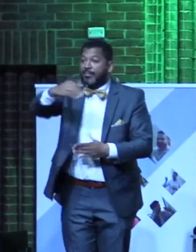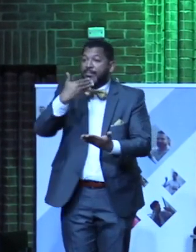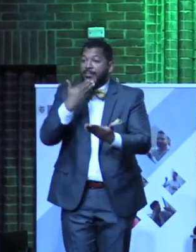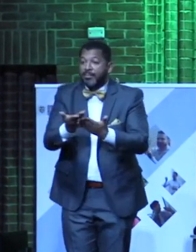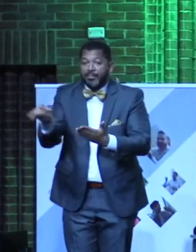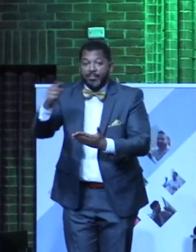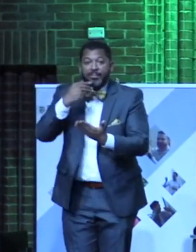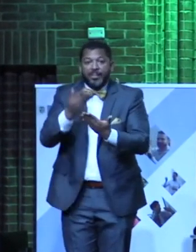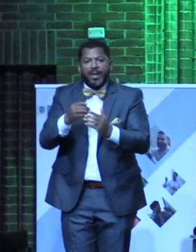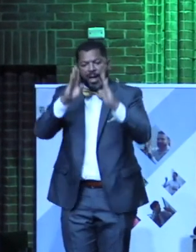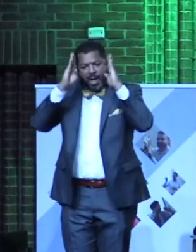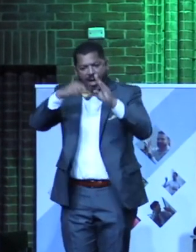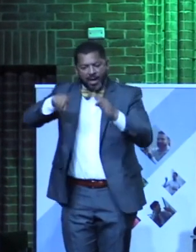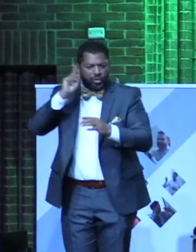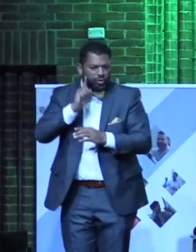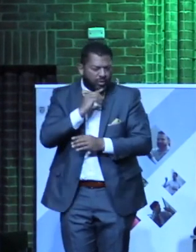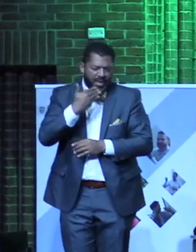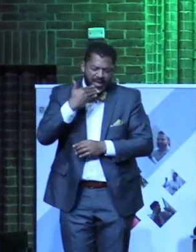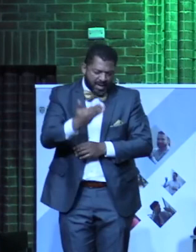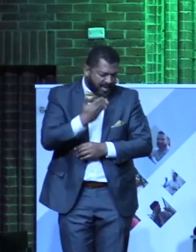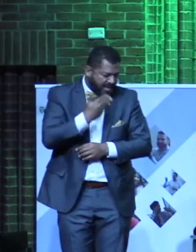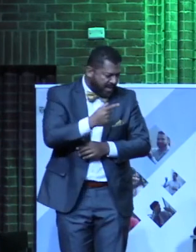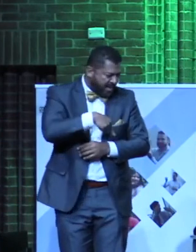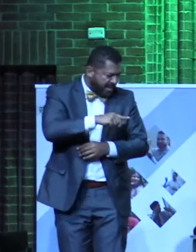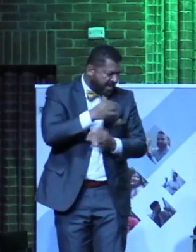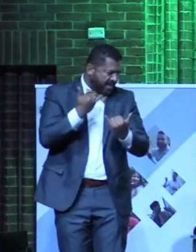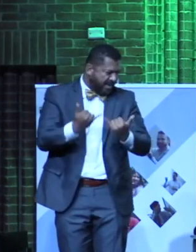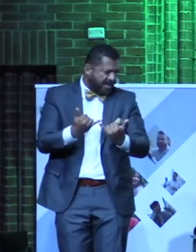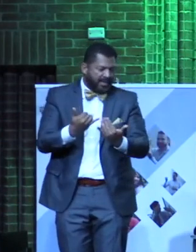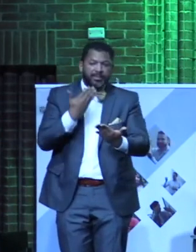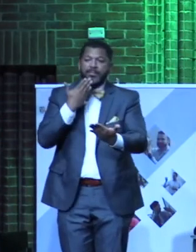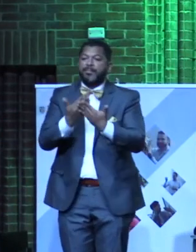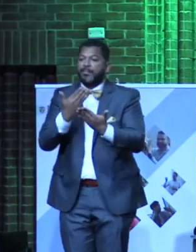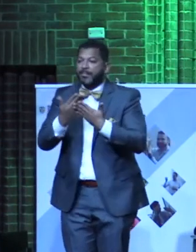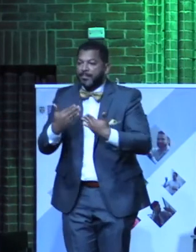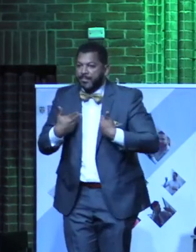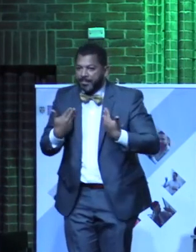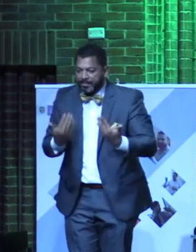la población sorda en Colombia. Son instituciones incluyentes. Muchas gracias.